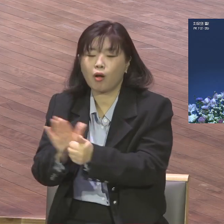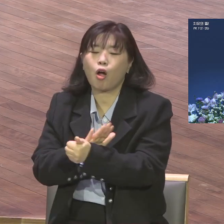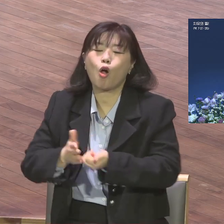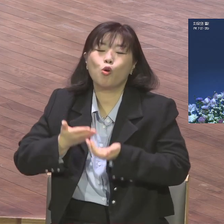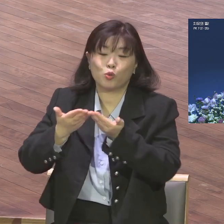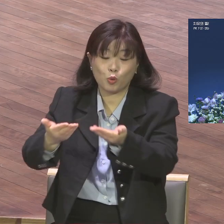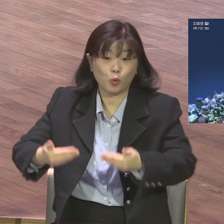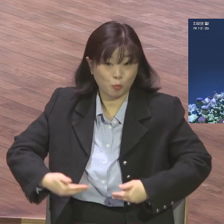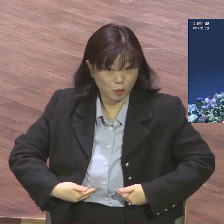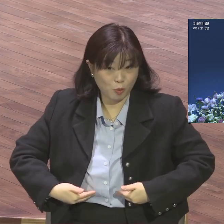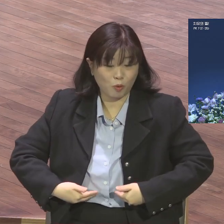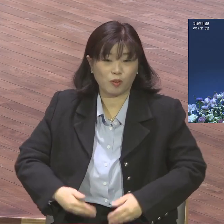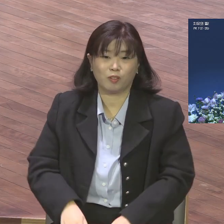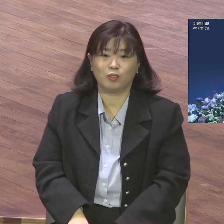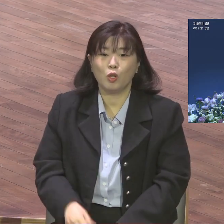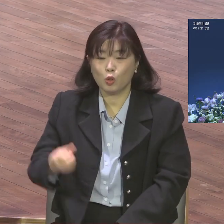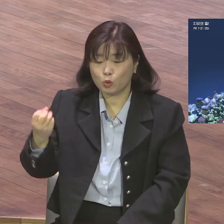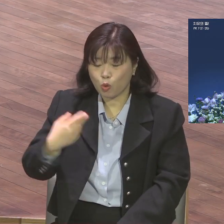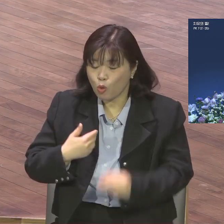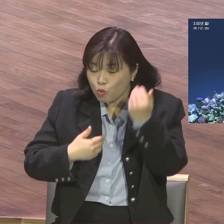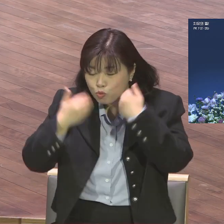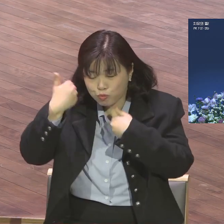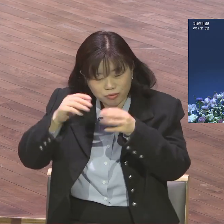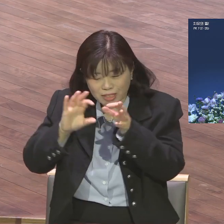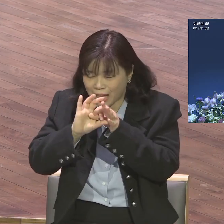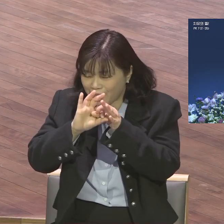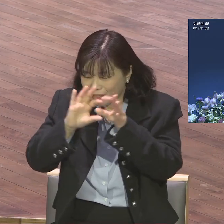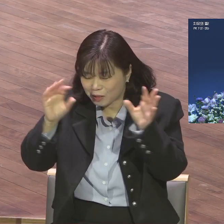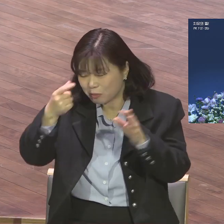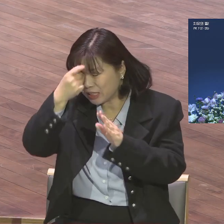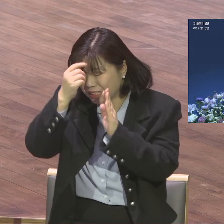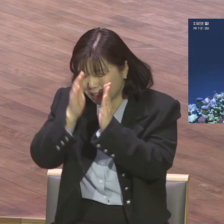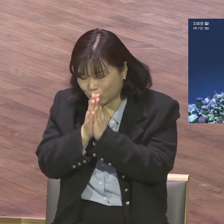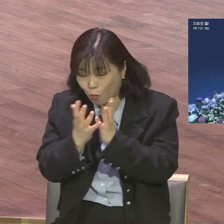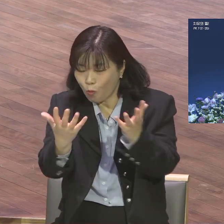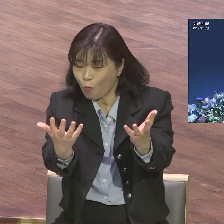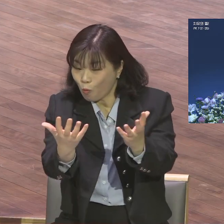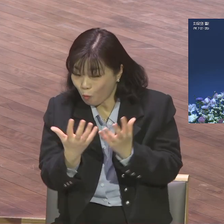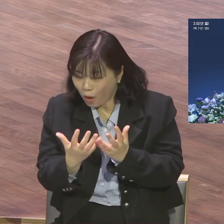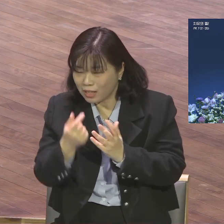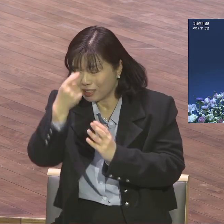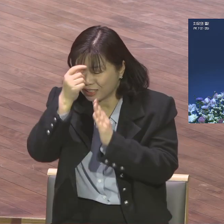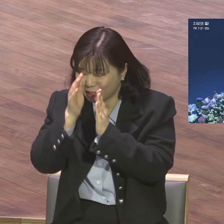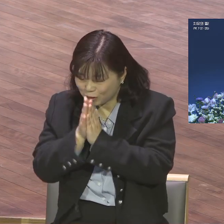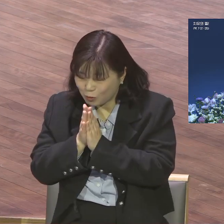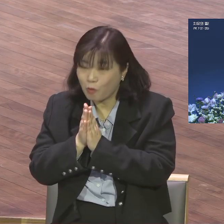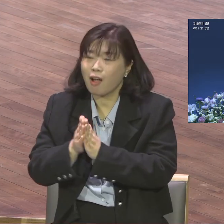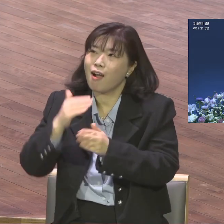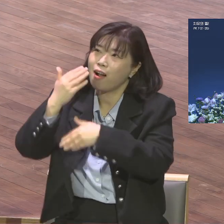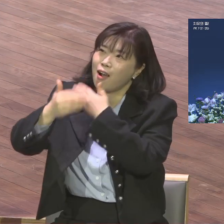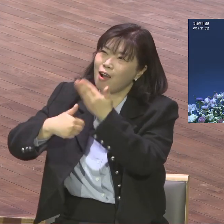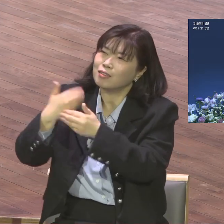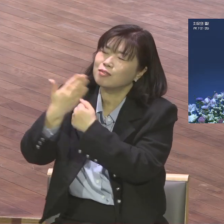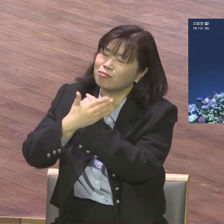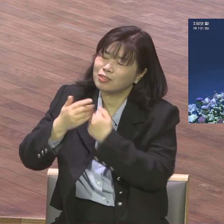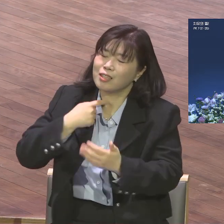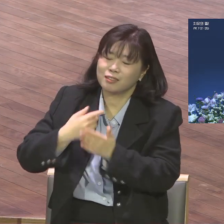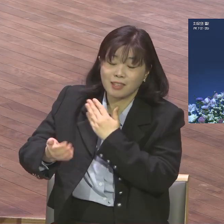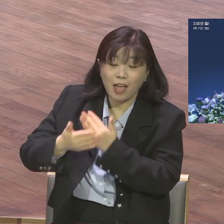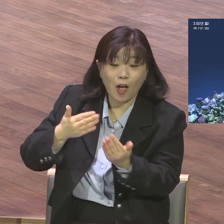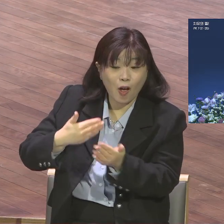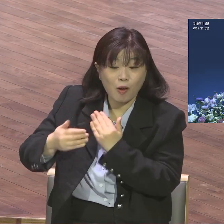없이 누구나 교회에 와서 하나님의 은혜를 받고 성령의 치유를 받고